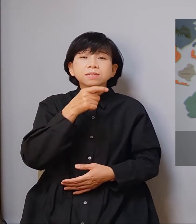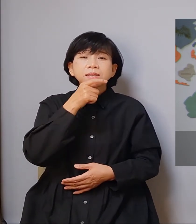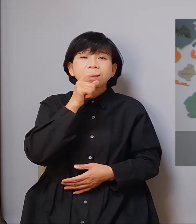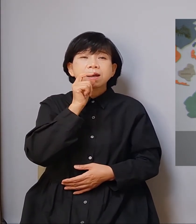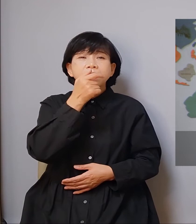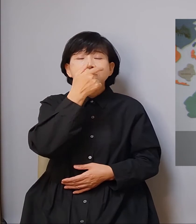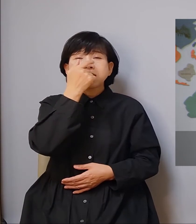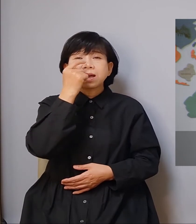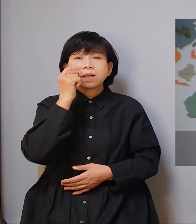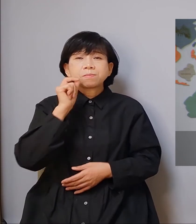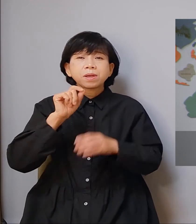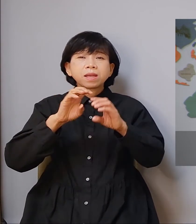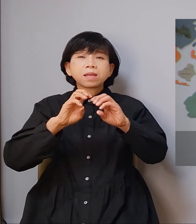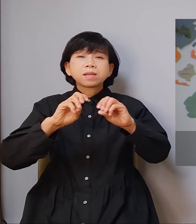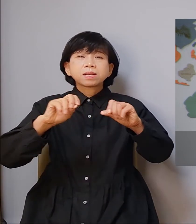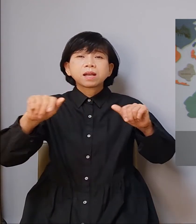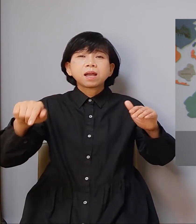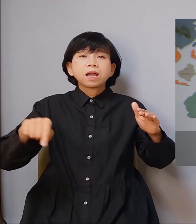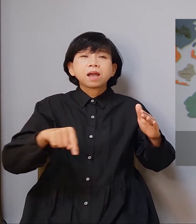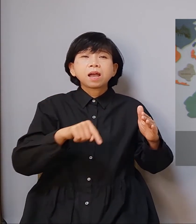쓸쓸한 사막